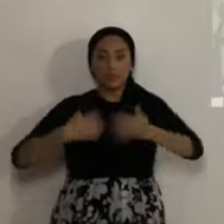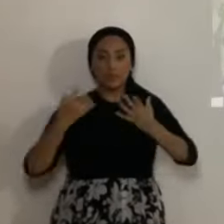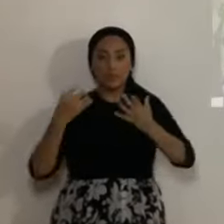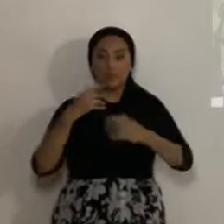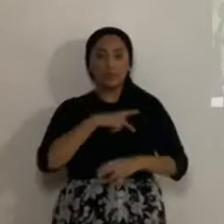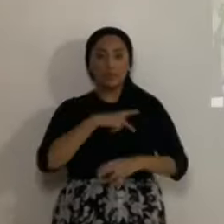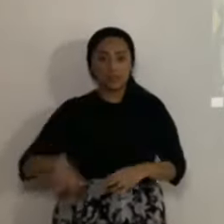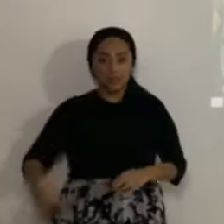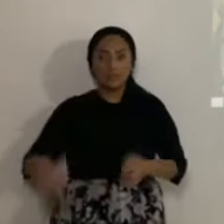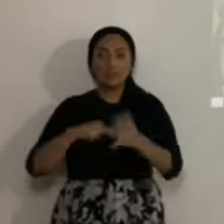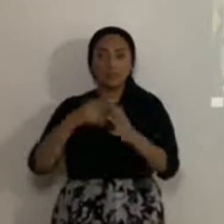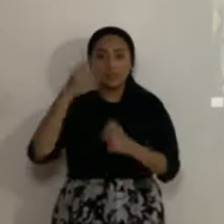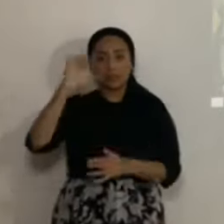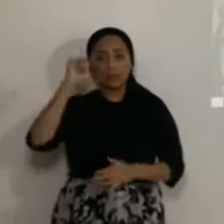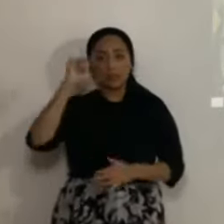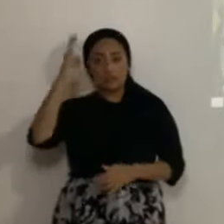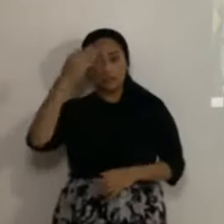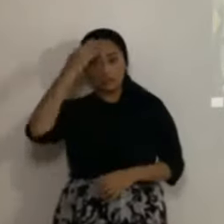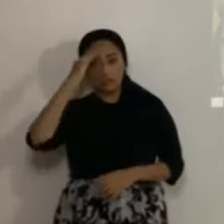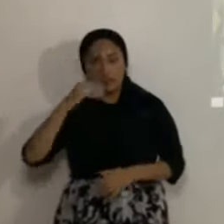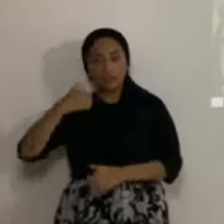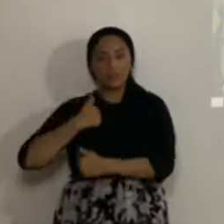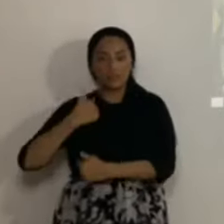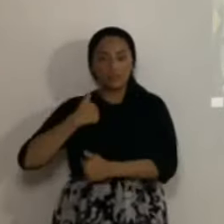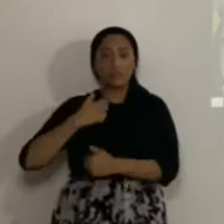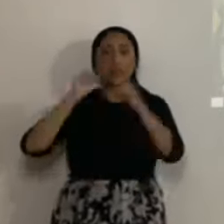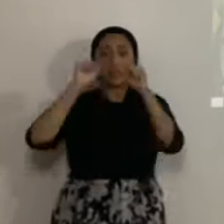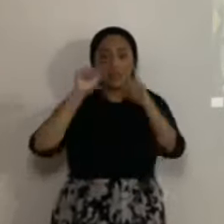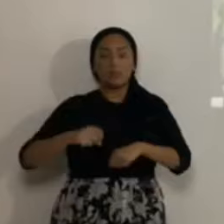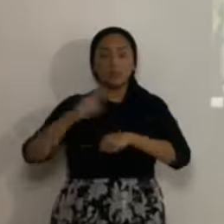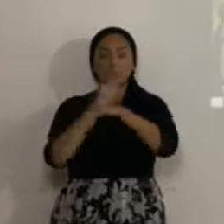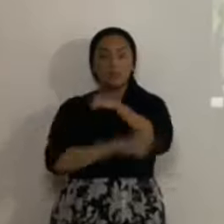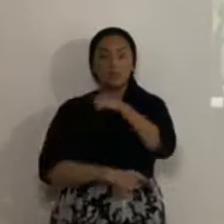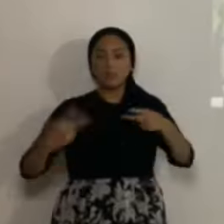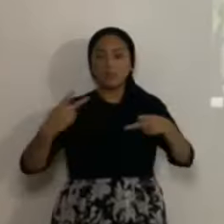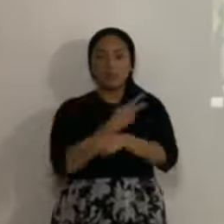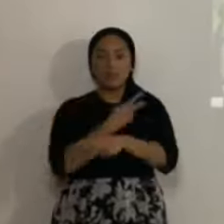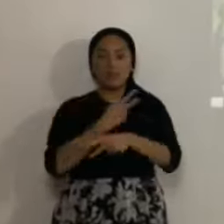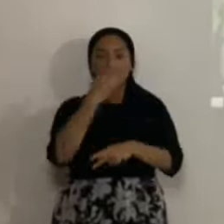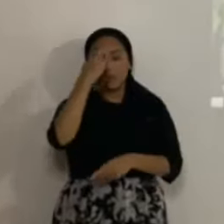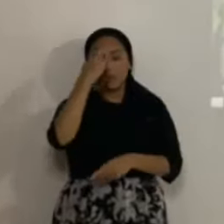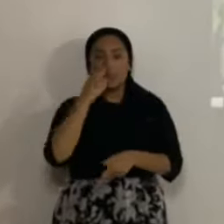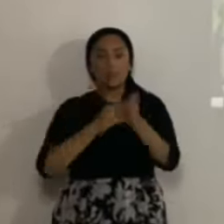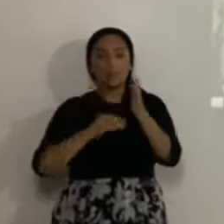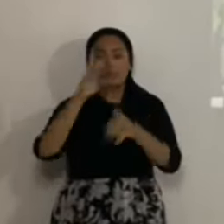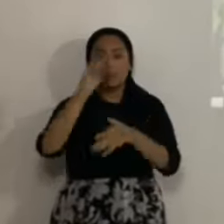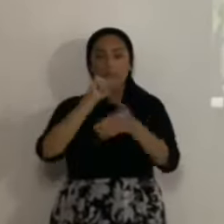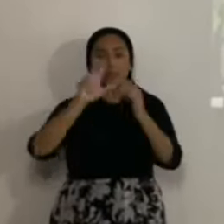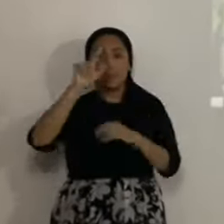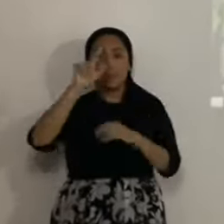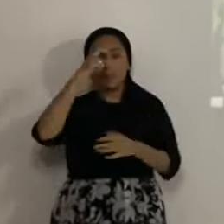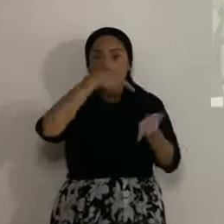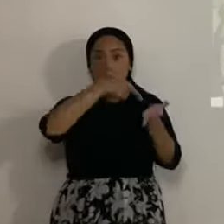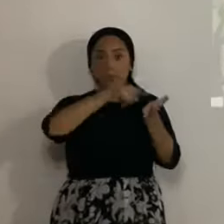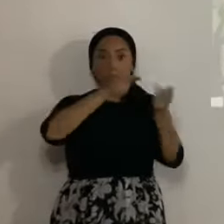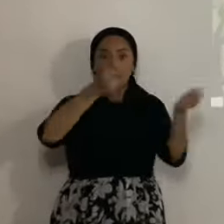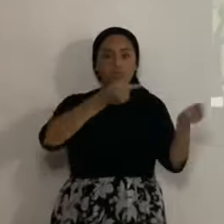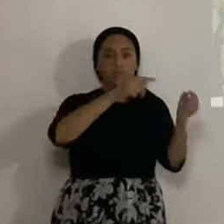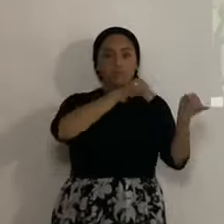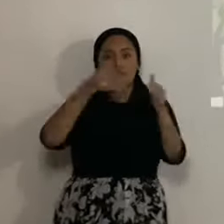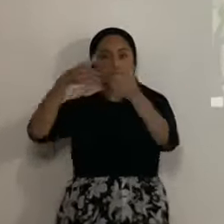rey, en este caso, Yahweh de los ejércitos, puede sufrir la pena capital. Romano 6.23, la paga del pecado es